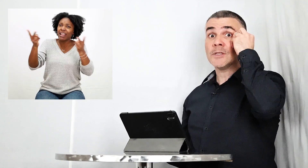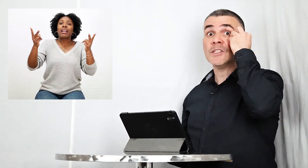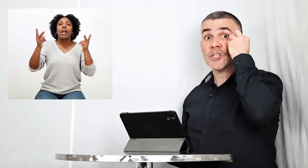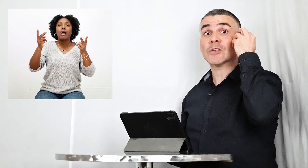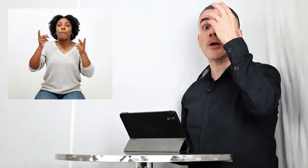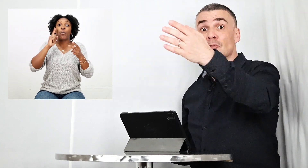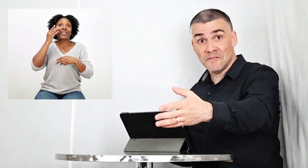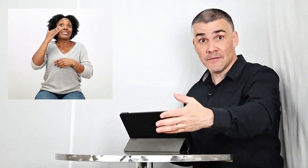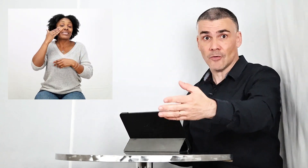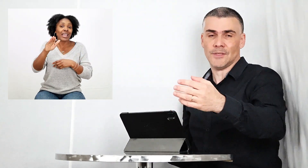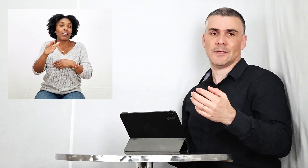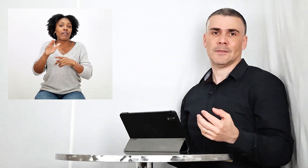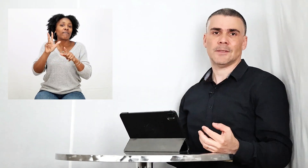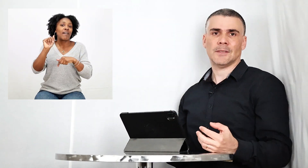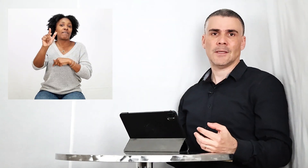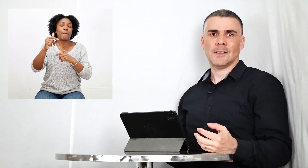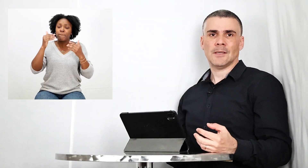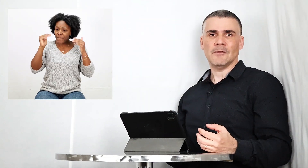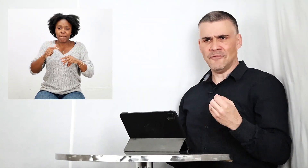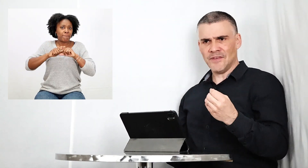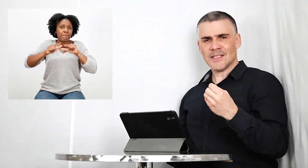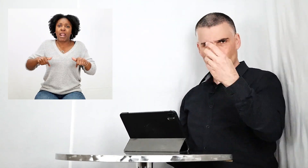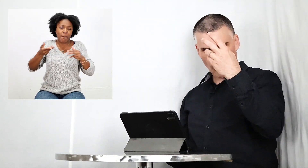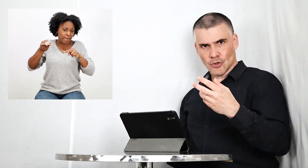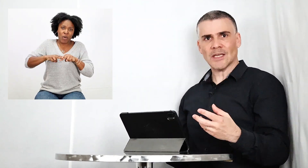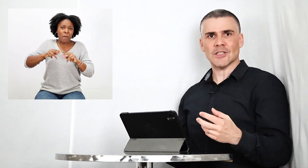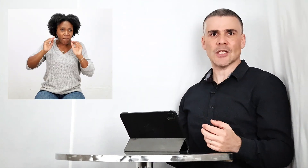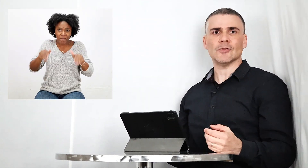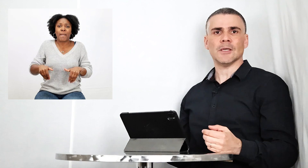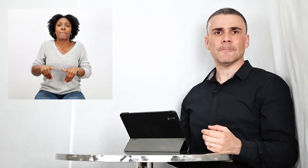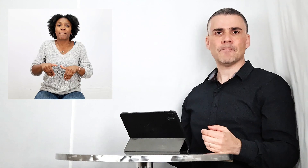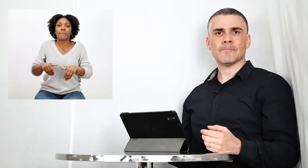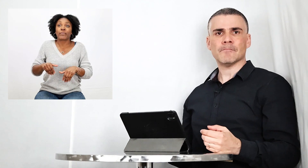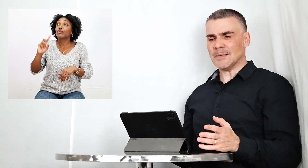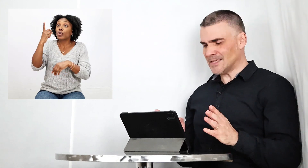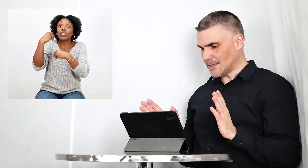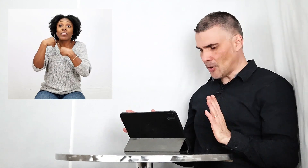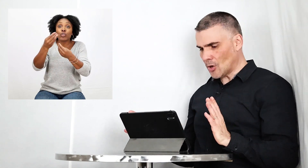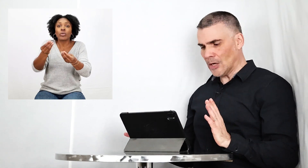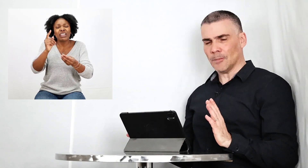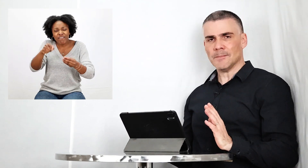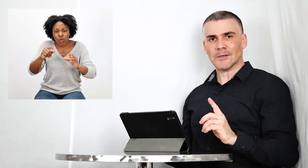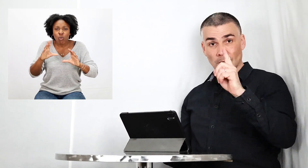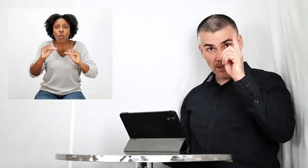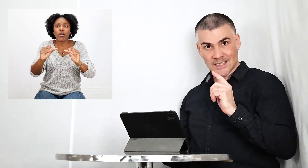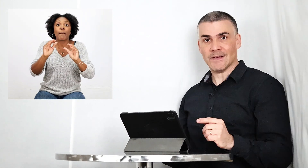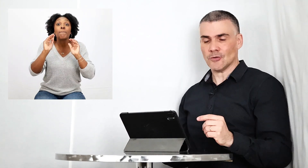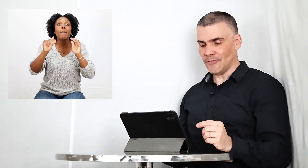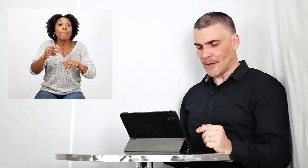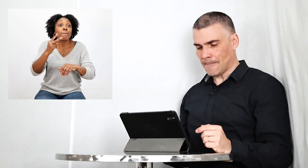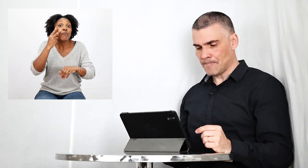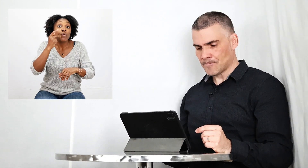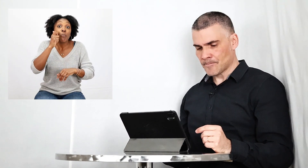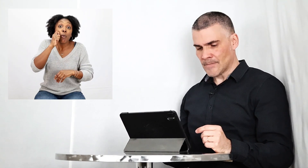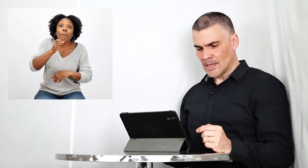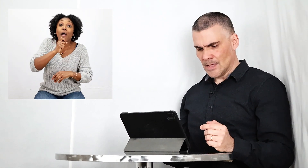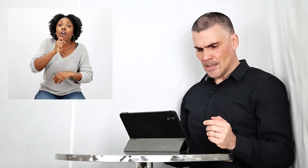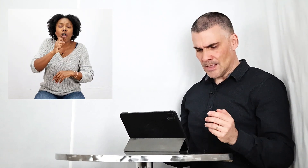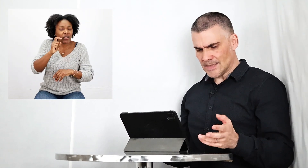parlant, il est déjà en train de le vivre, lui. Vis ce que Dieu t'a déjà donné. Même si ce n'est pas encore accompli, maintenant, ça va se